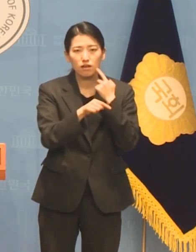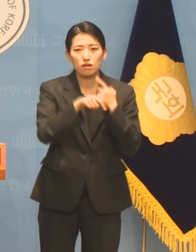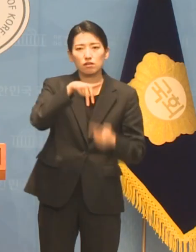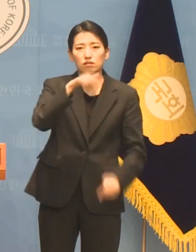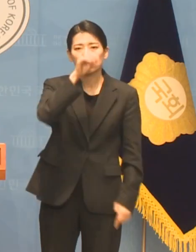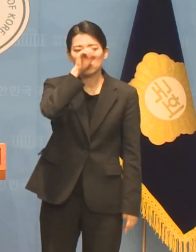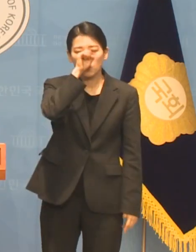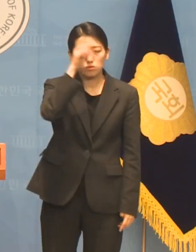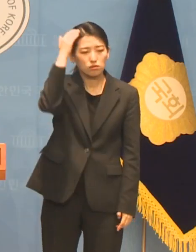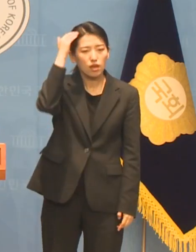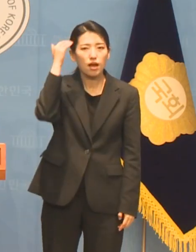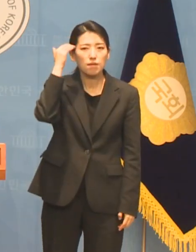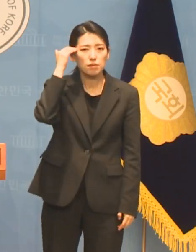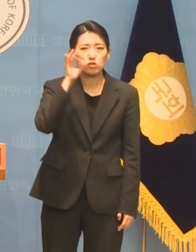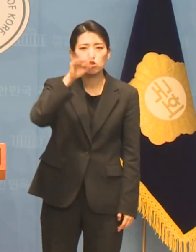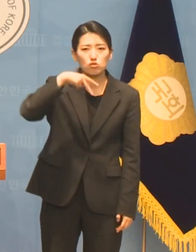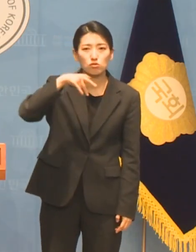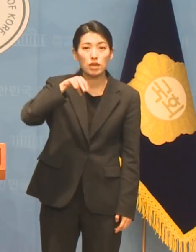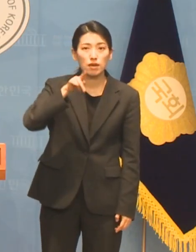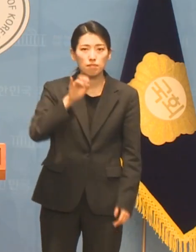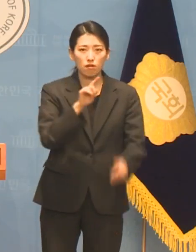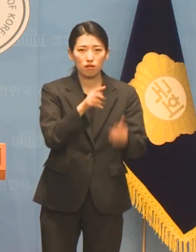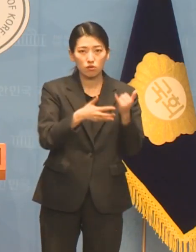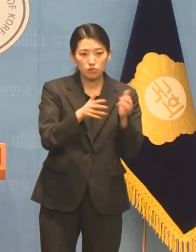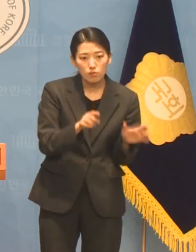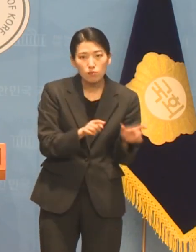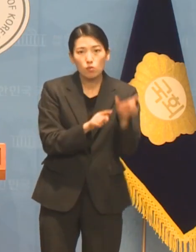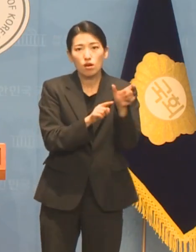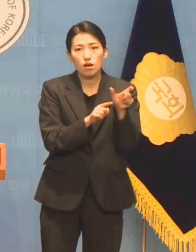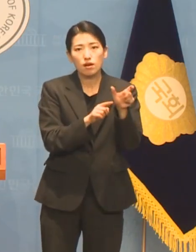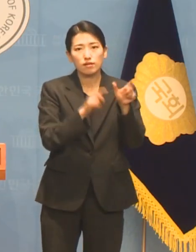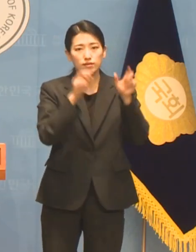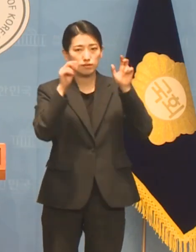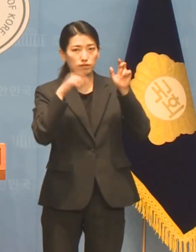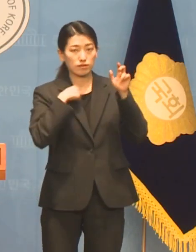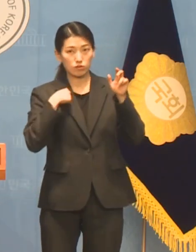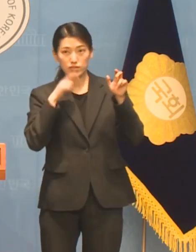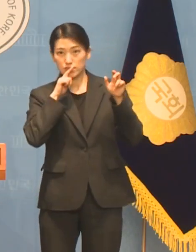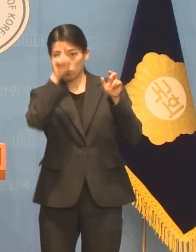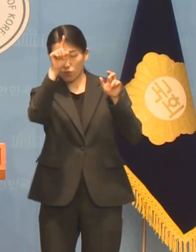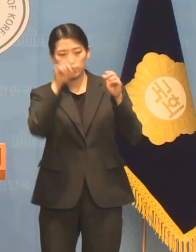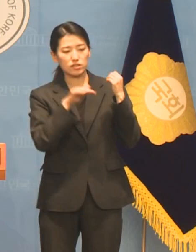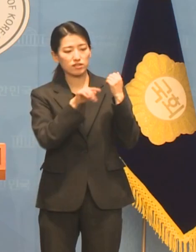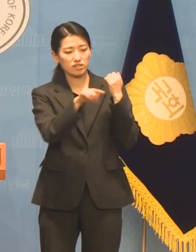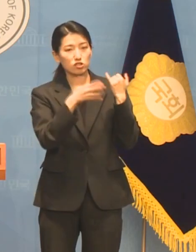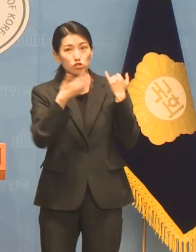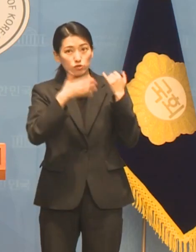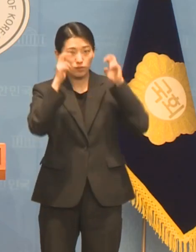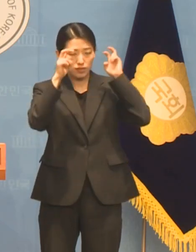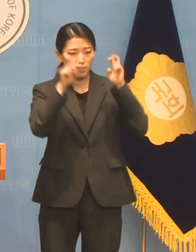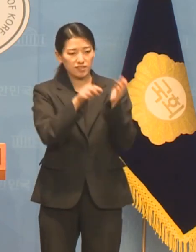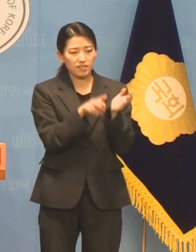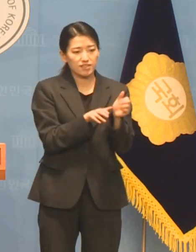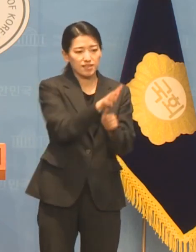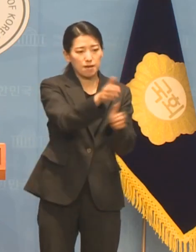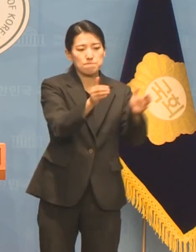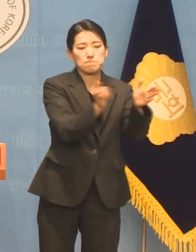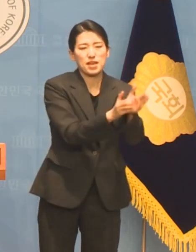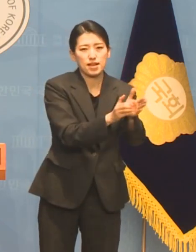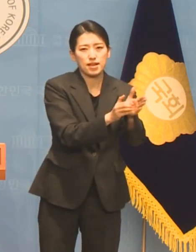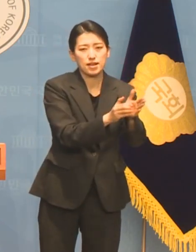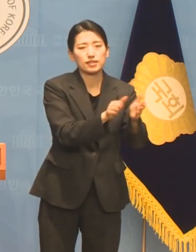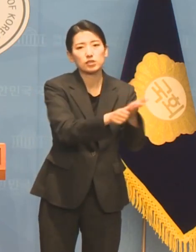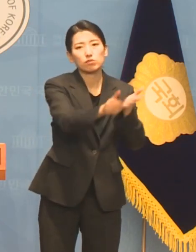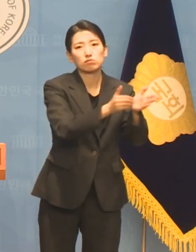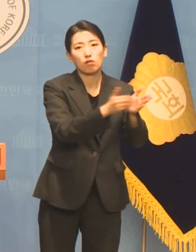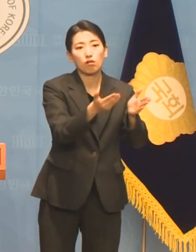유재명은 구글의 조치로 삭제되었습니다. 그러나 이후 운영자는 좋은 대한민국 유재명 3이라는 유사 채널을 개설해